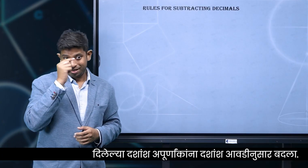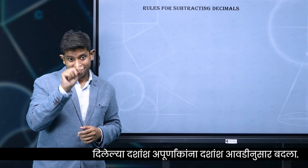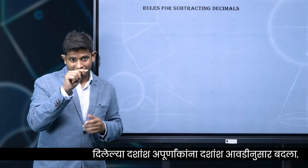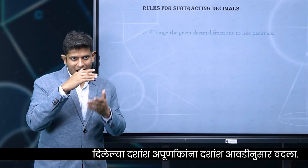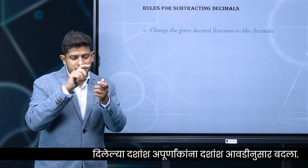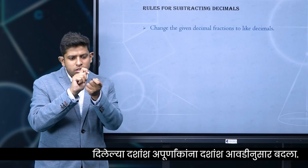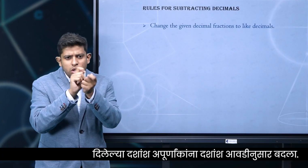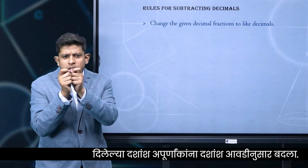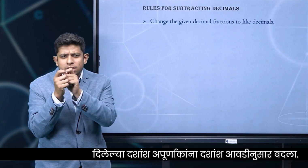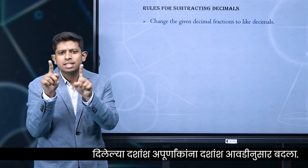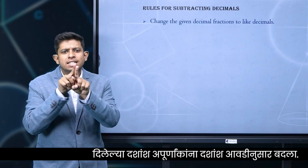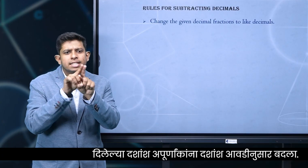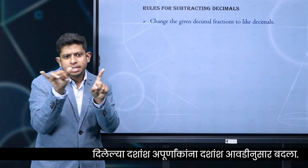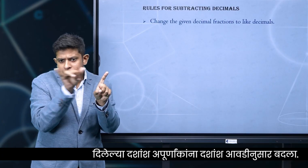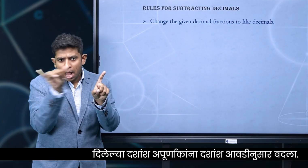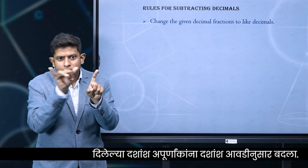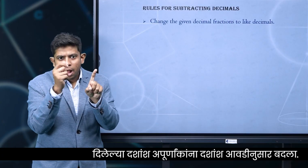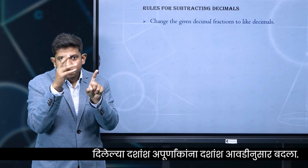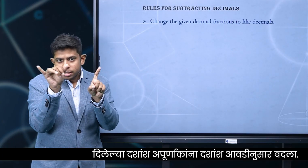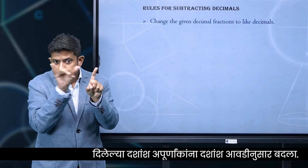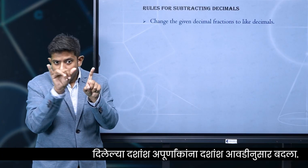दिलेल्या दशांश अपूर्णांकांना दशांश आवडीनुसार